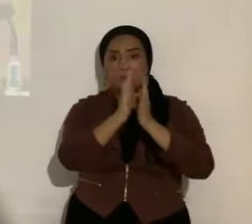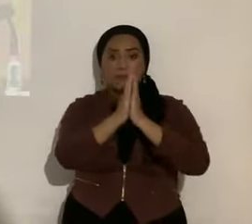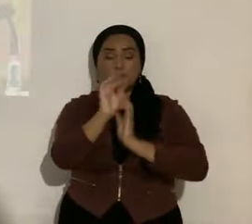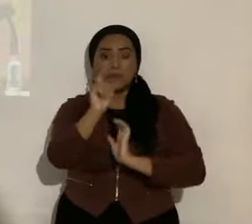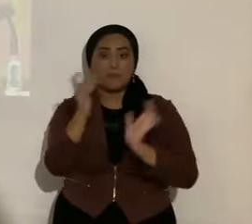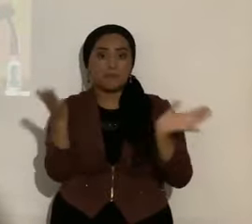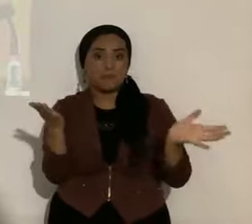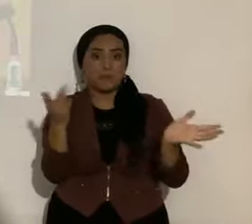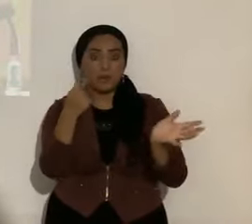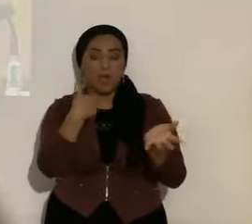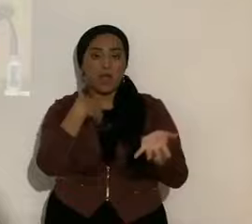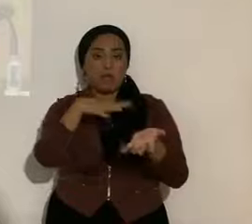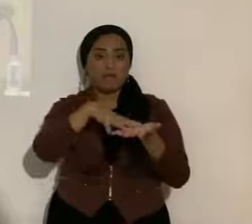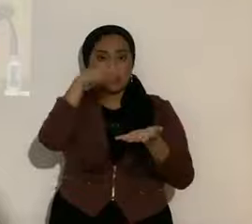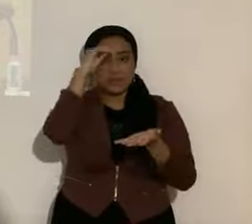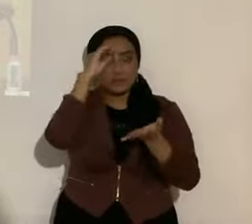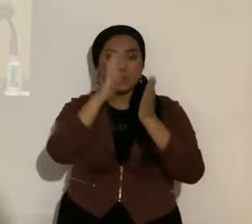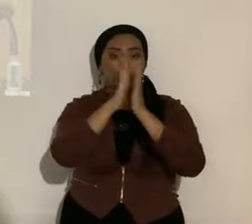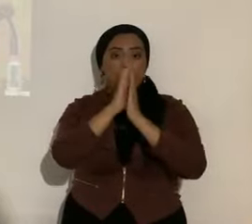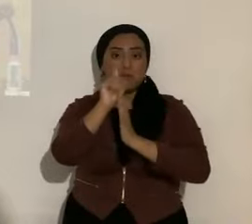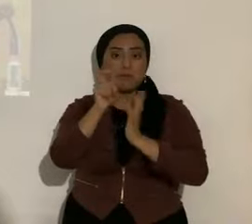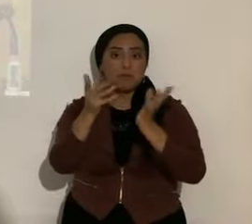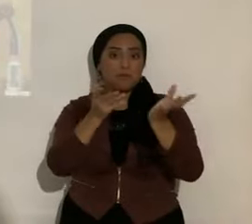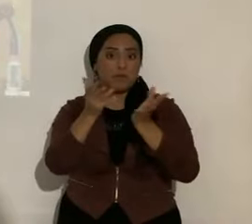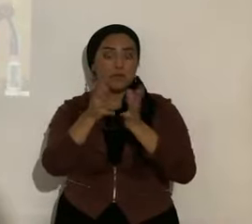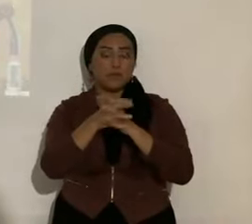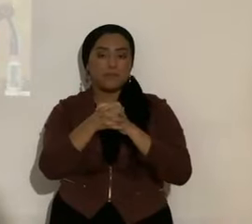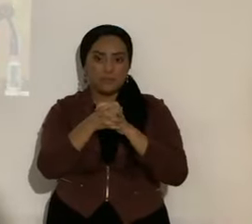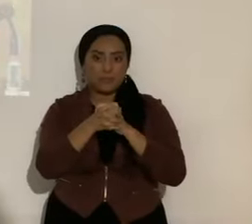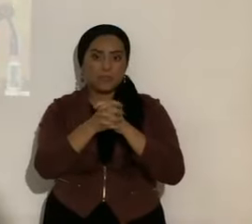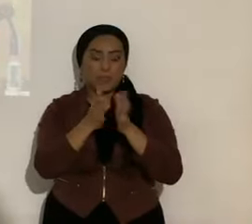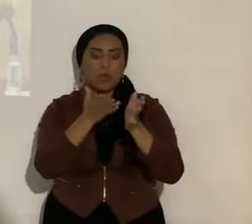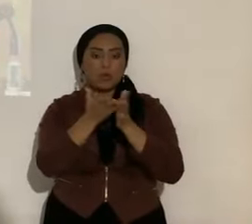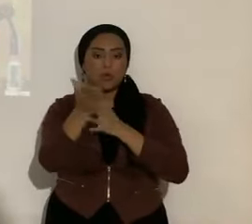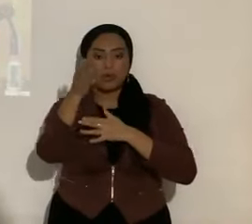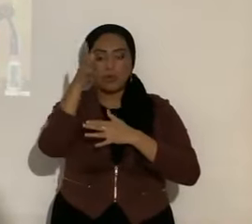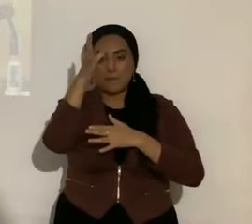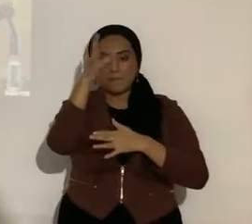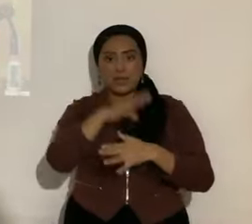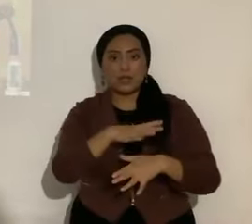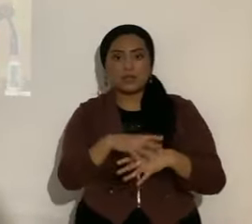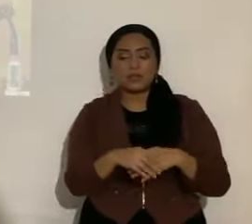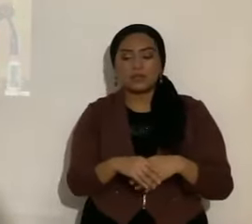oraciones? ¿Has aprendido a orar? ¿De acuerdo? ¿A través de un varón?